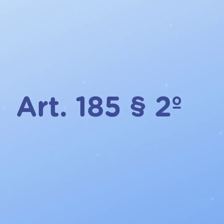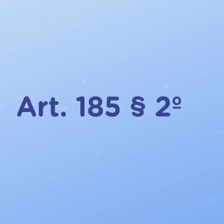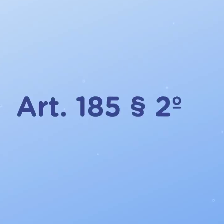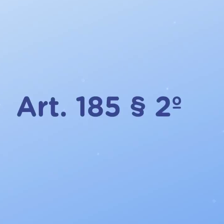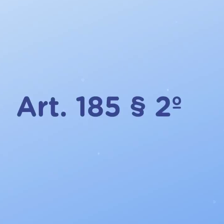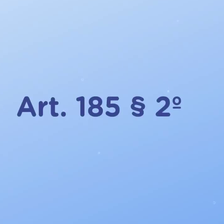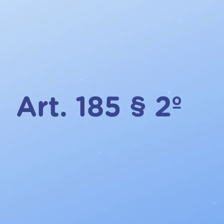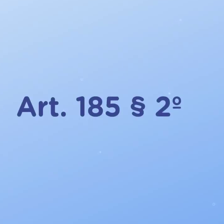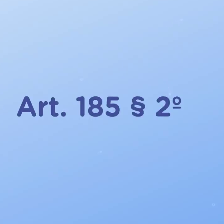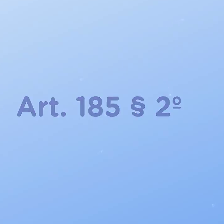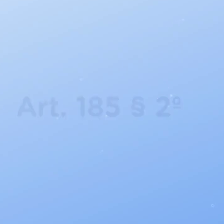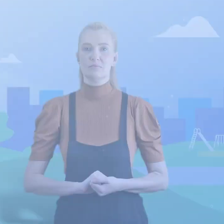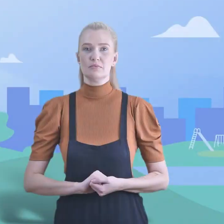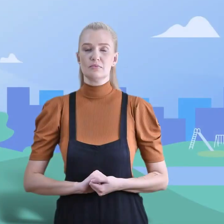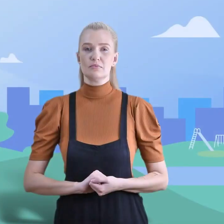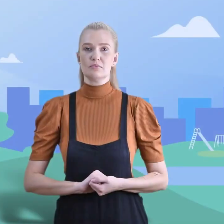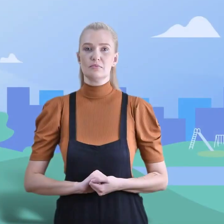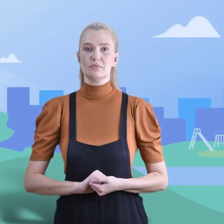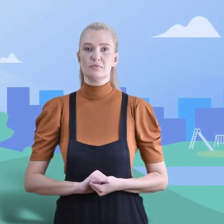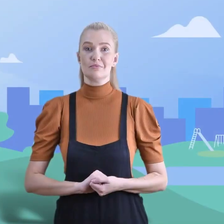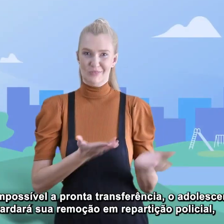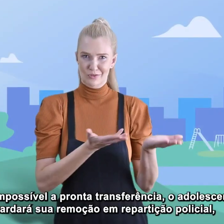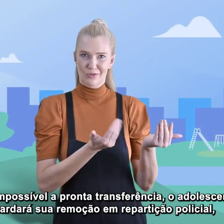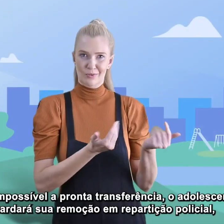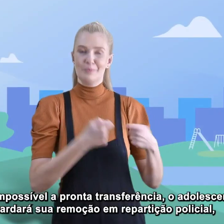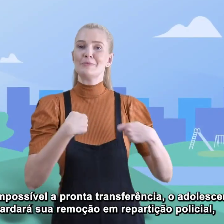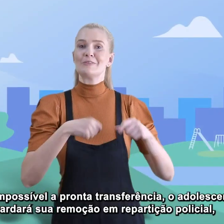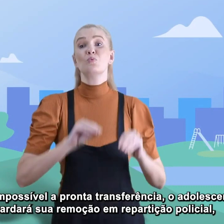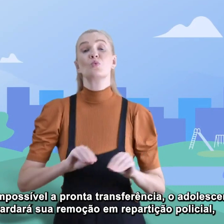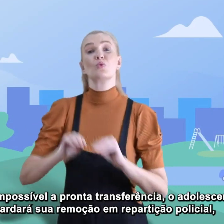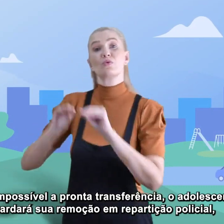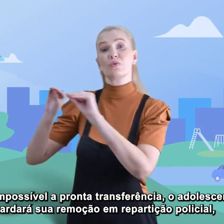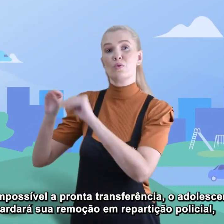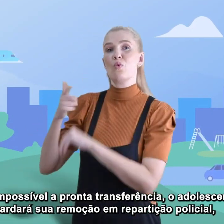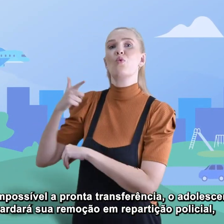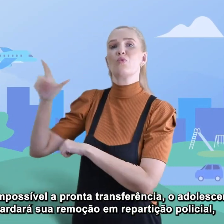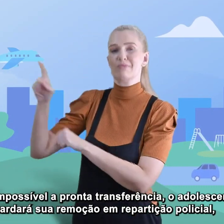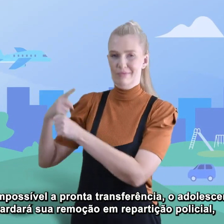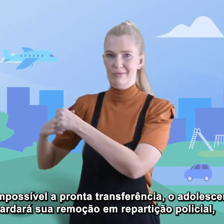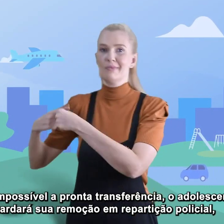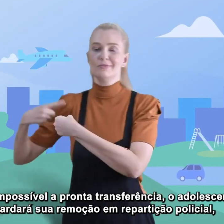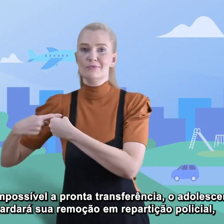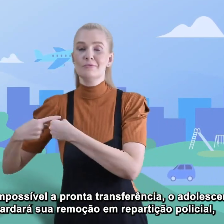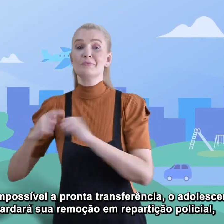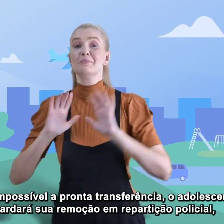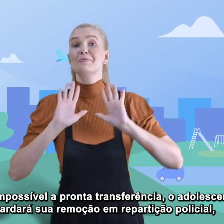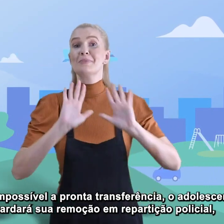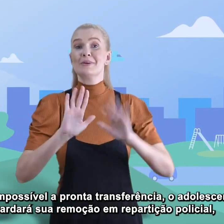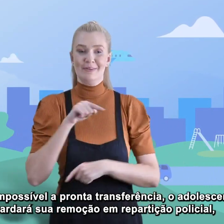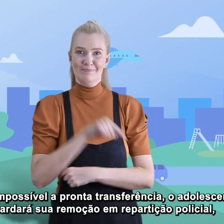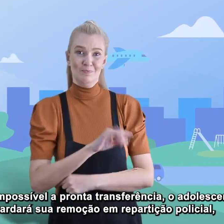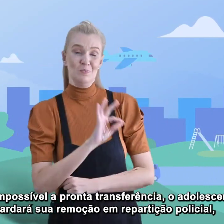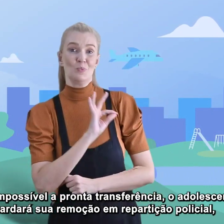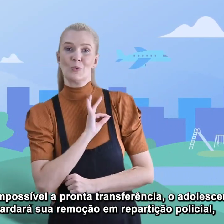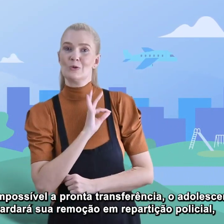Artigo 185, parágrafo 2º. Sendo impossível a pronta transferência, o adolescente aguardará sua remoção